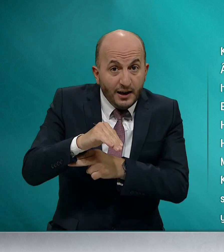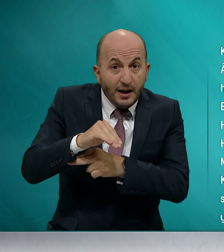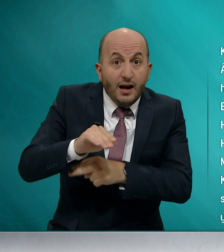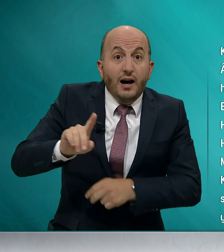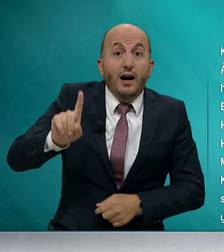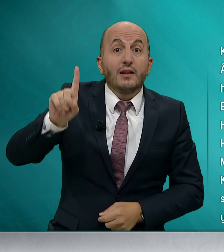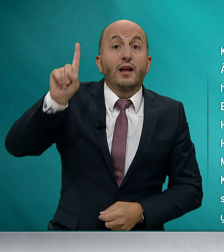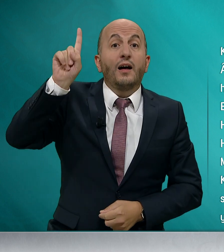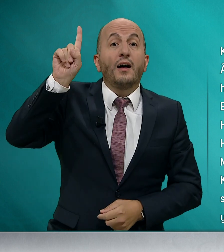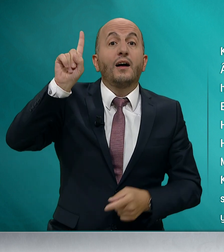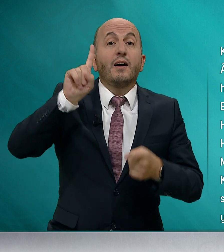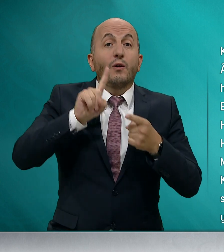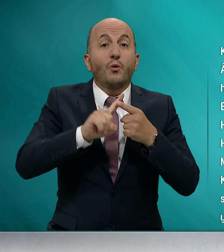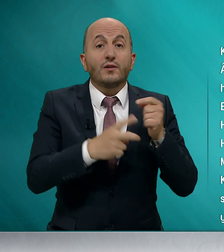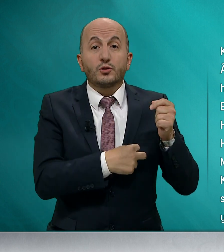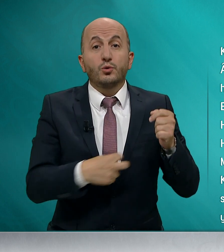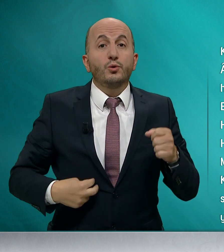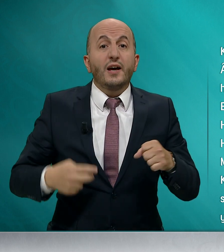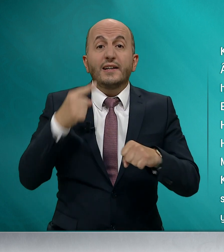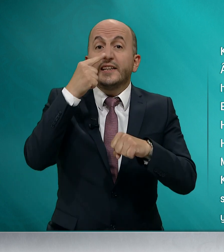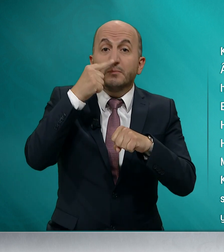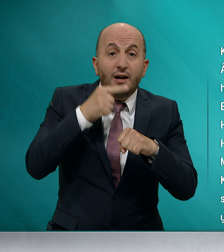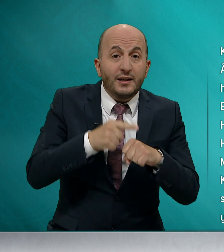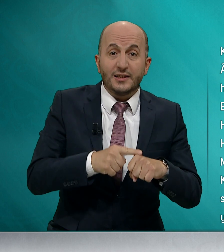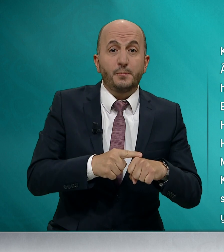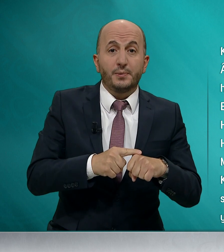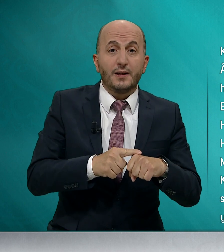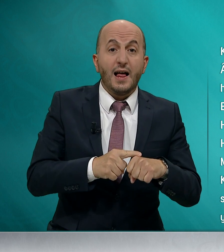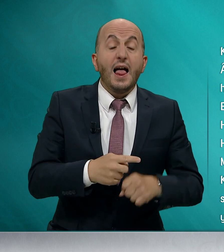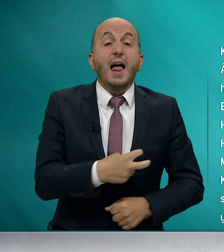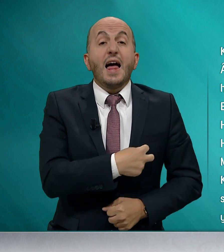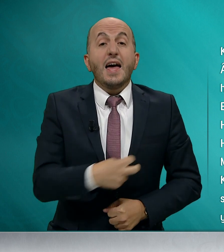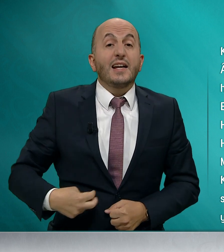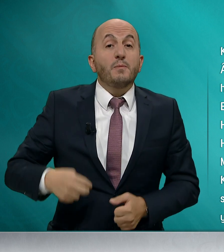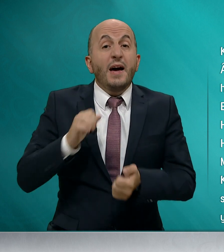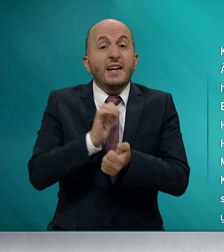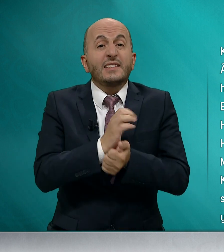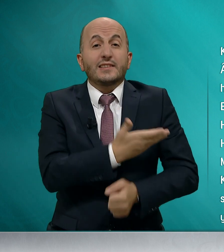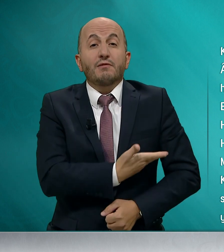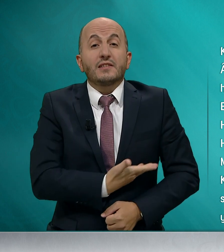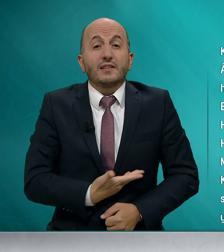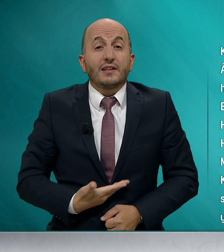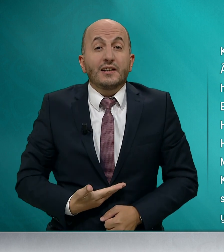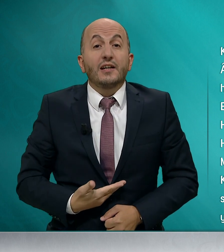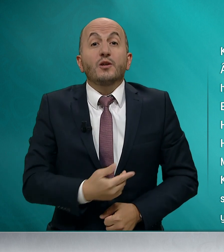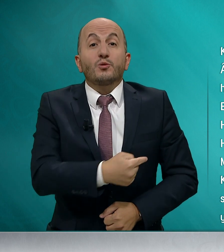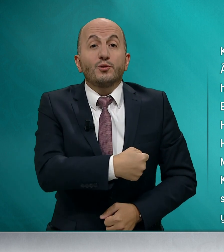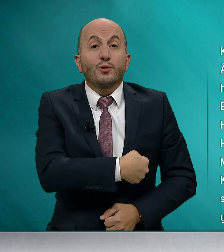Kerbela, Allah ve Resulüne iman edip, Ehl-i Beyt